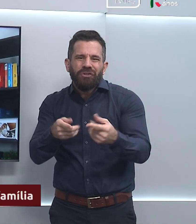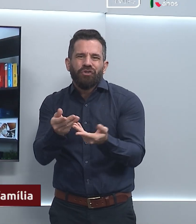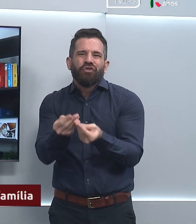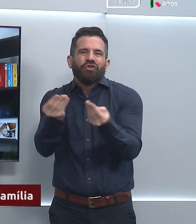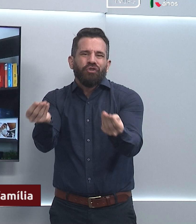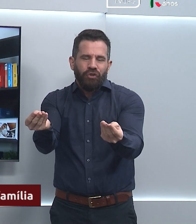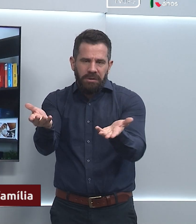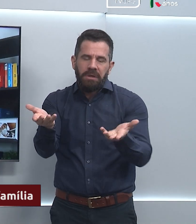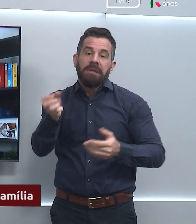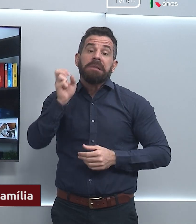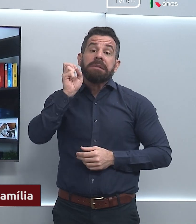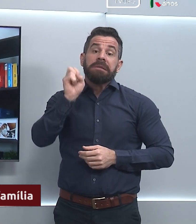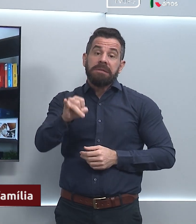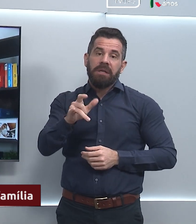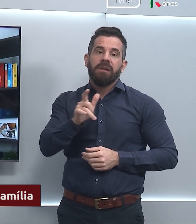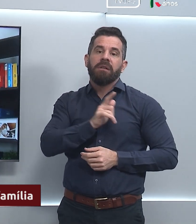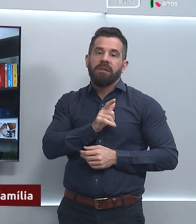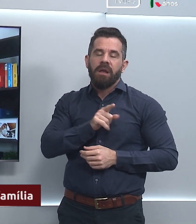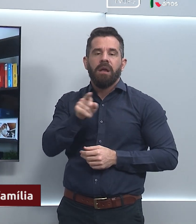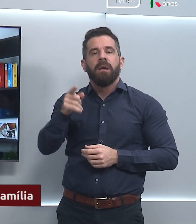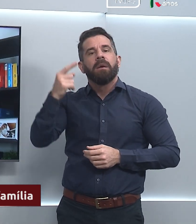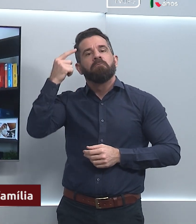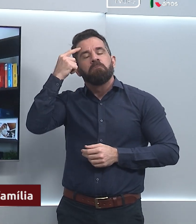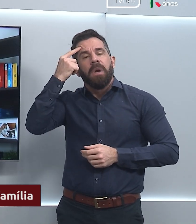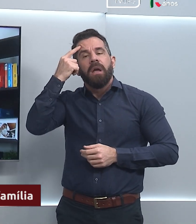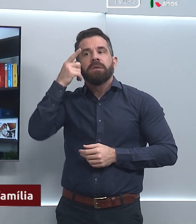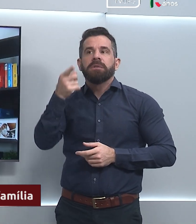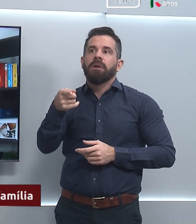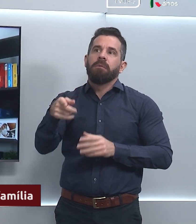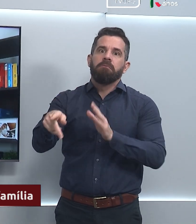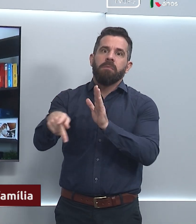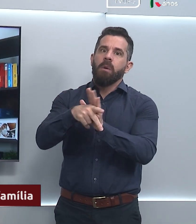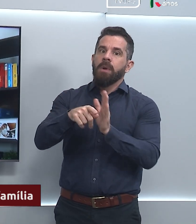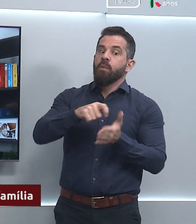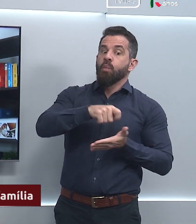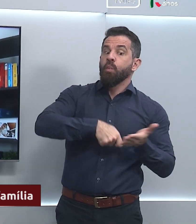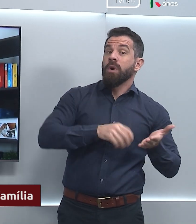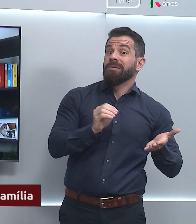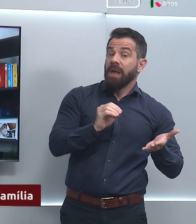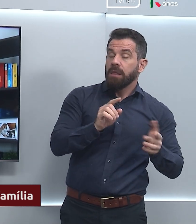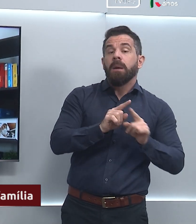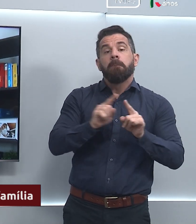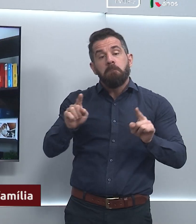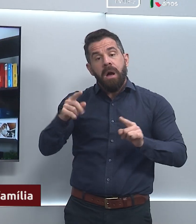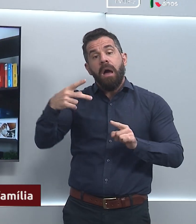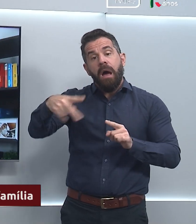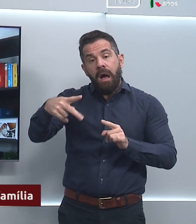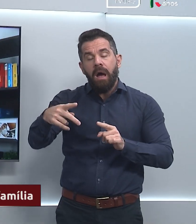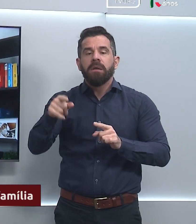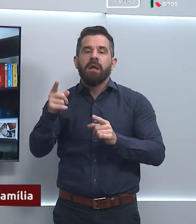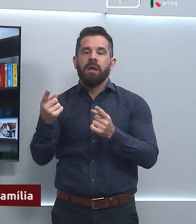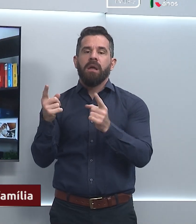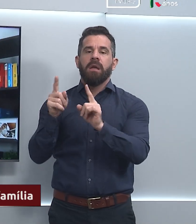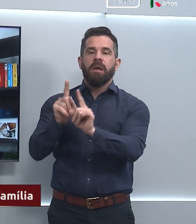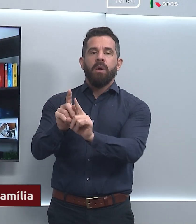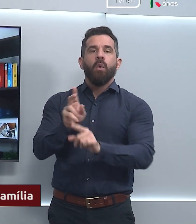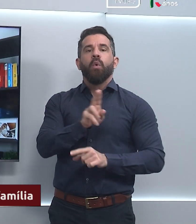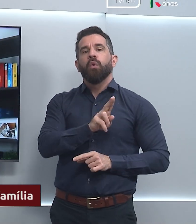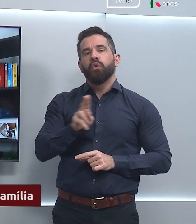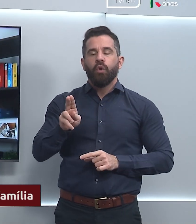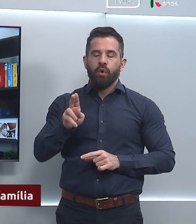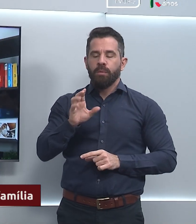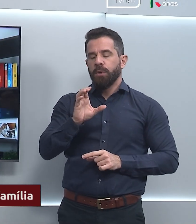união estável, que ela não está devidamente escrita em um acordo, vai ser o da comunhão parcial de